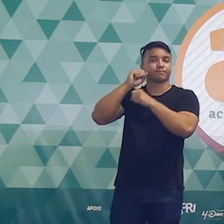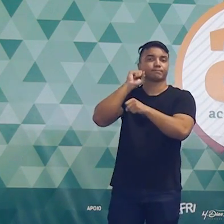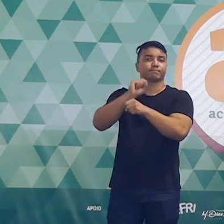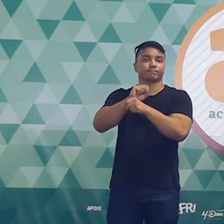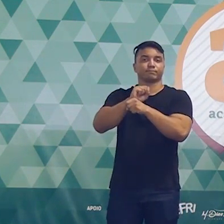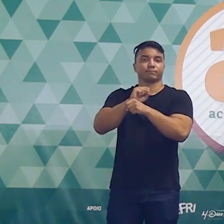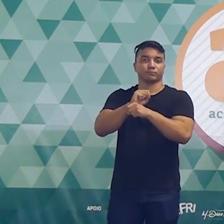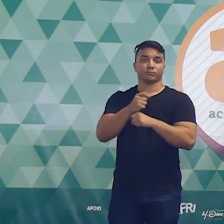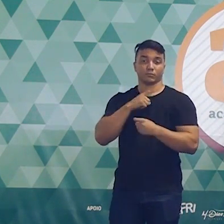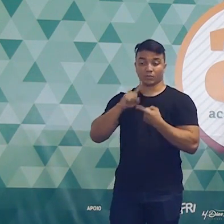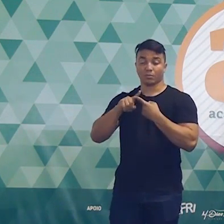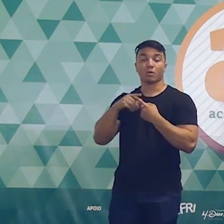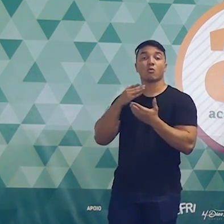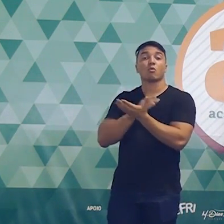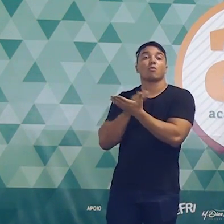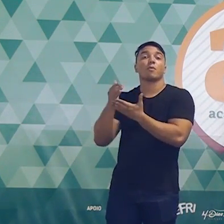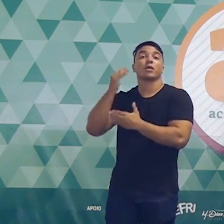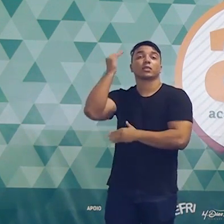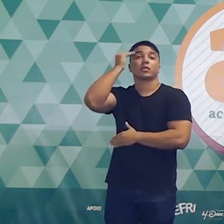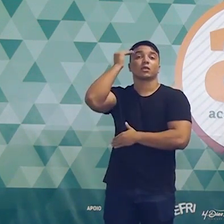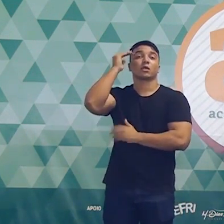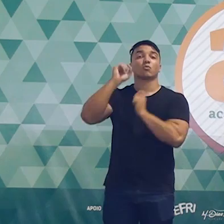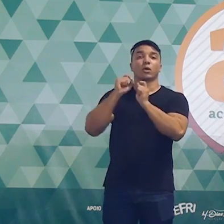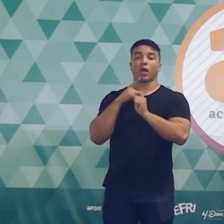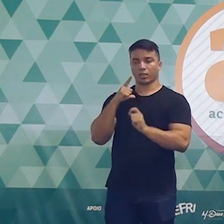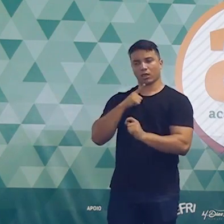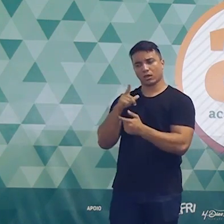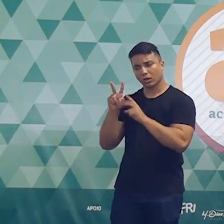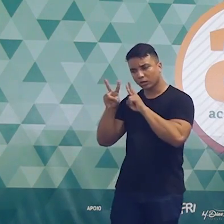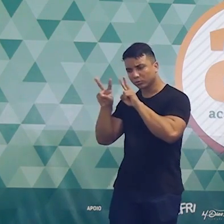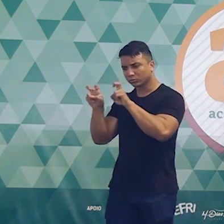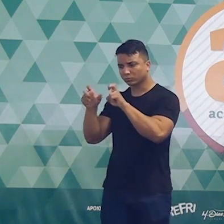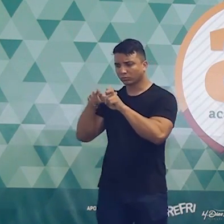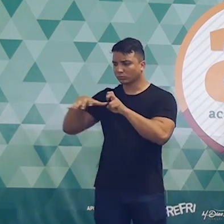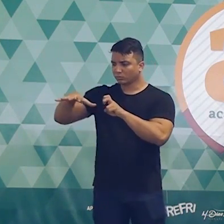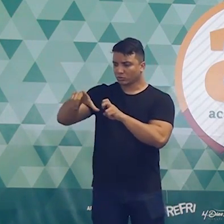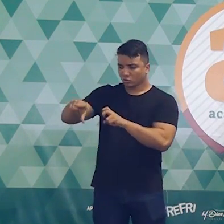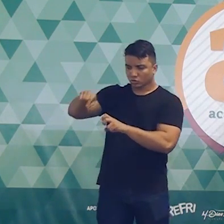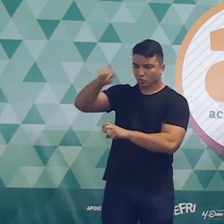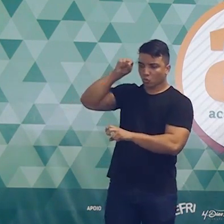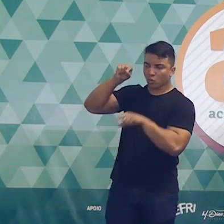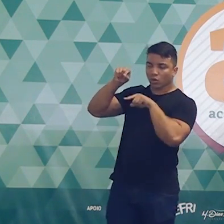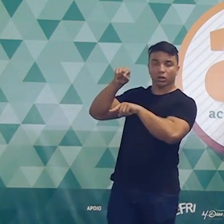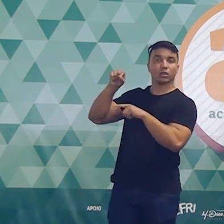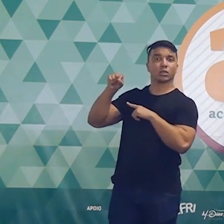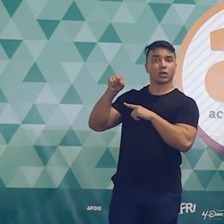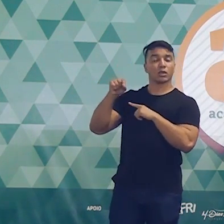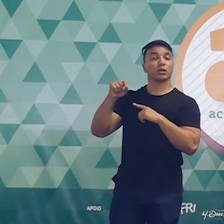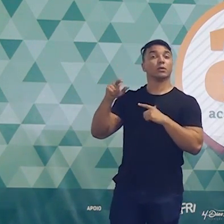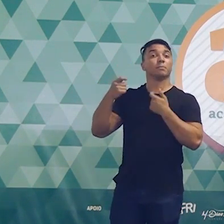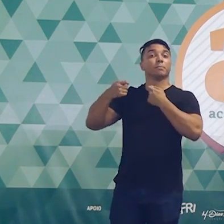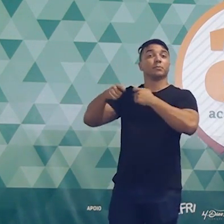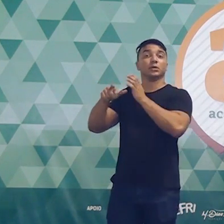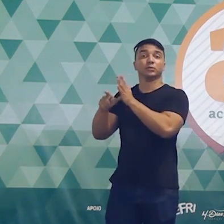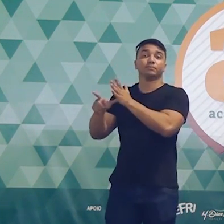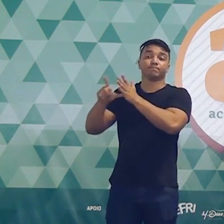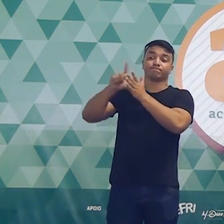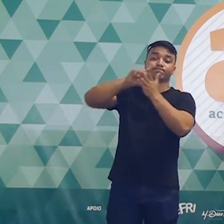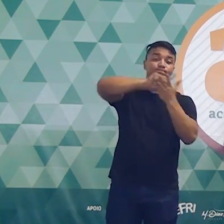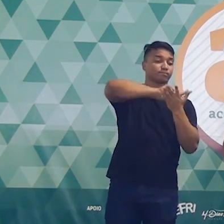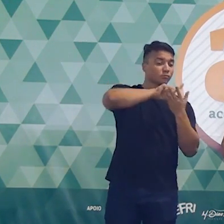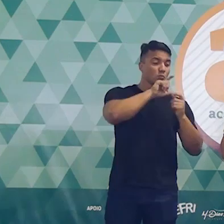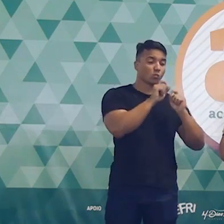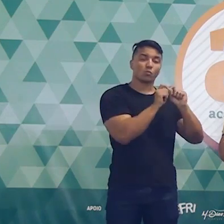em si e entende que se o tema está lá, se ele foi escolhido para estar lá,